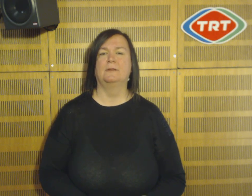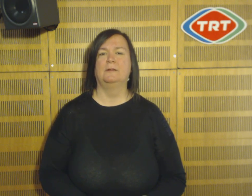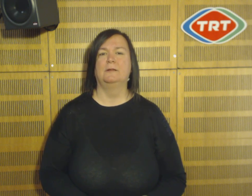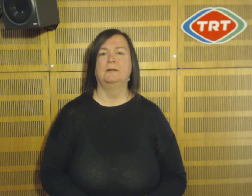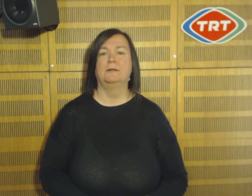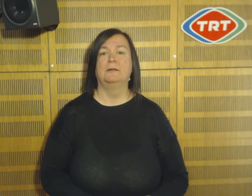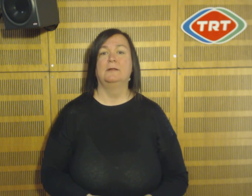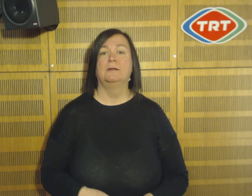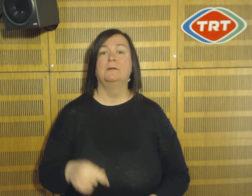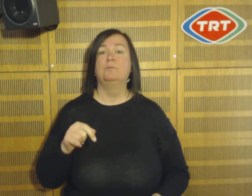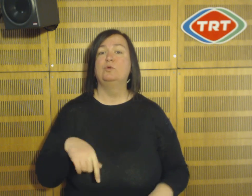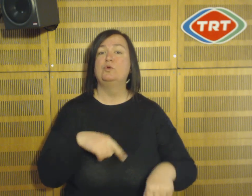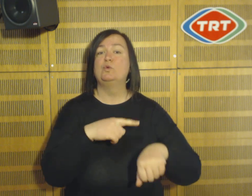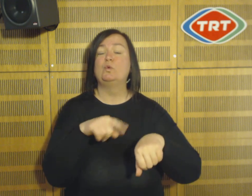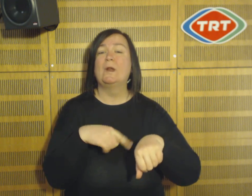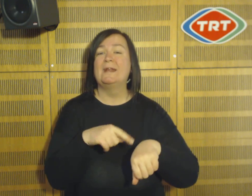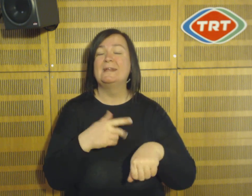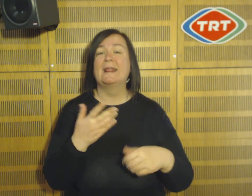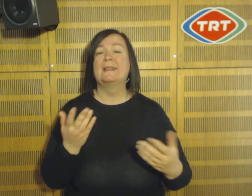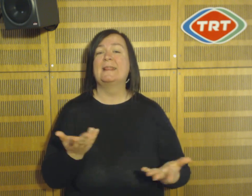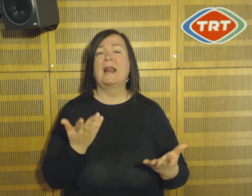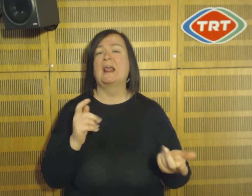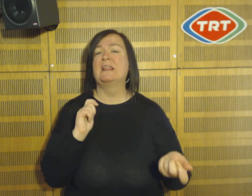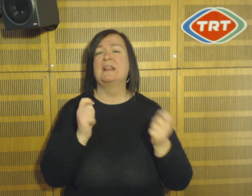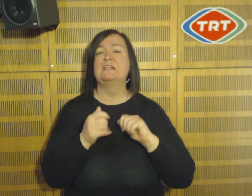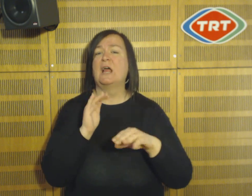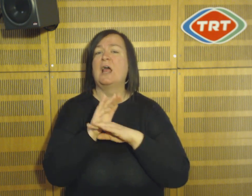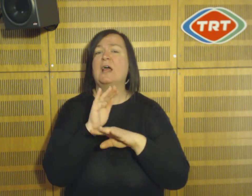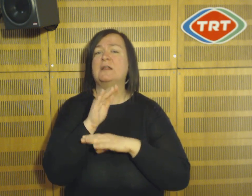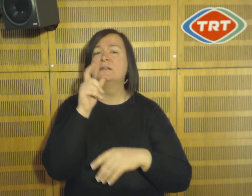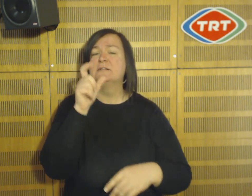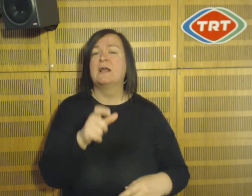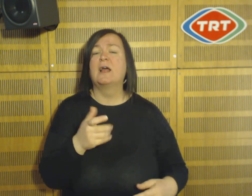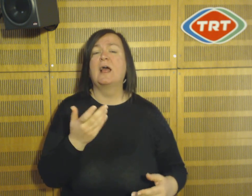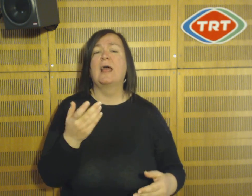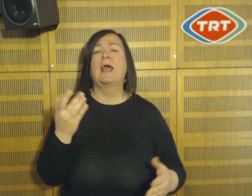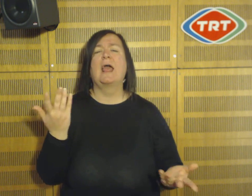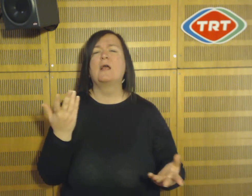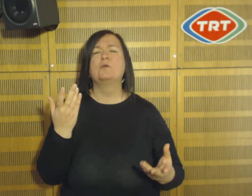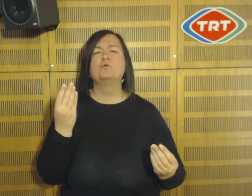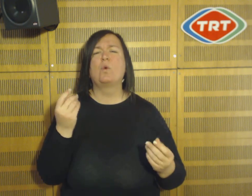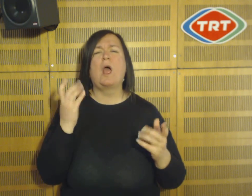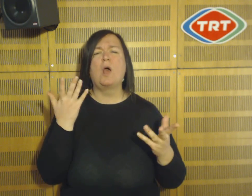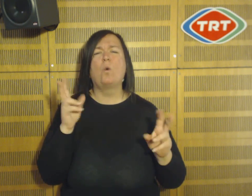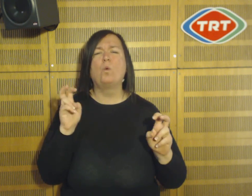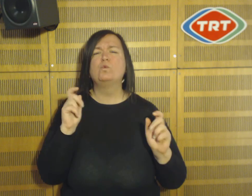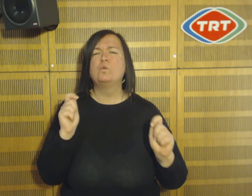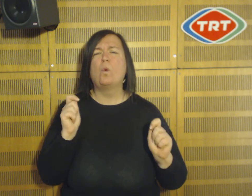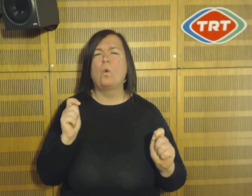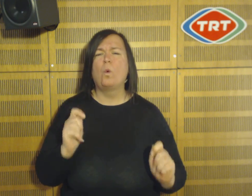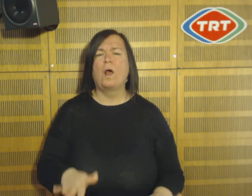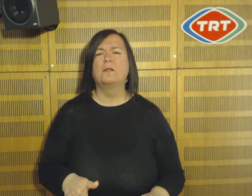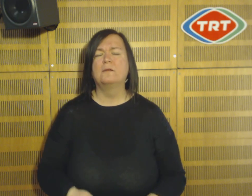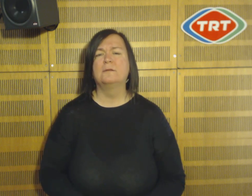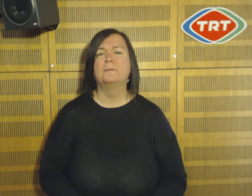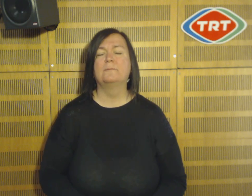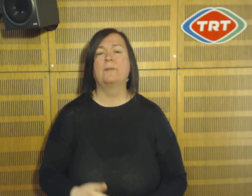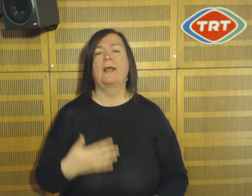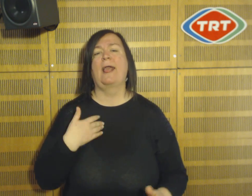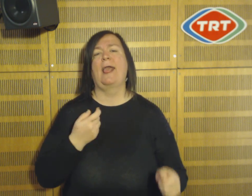Eee bu süreçte neler değişti hayatınızda en çok hangi konularda zorlanmıştı E ben daha çok Eğitim konularında